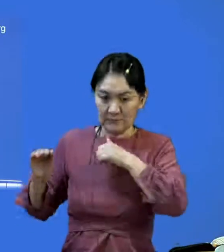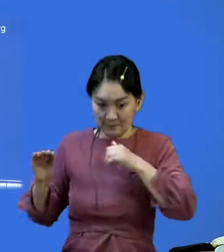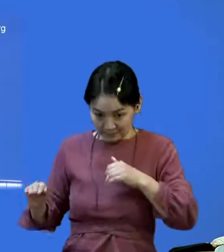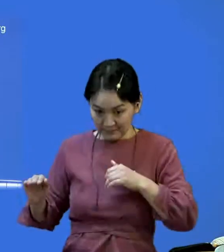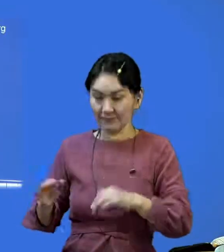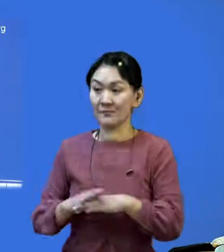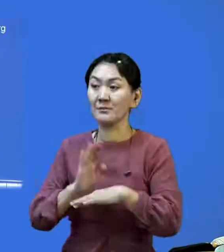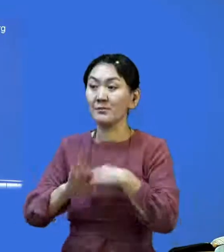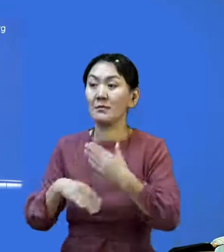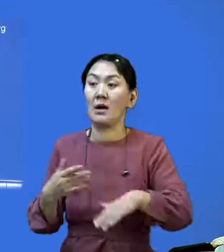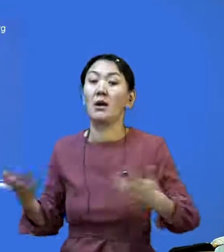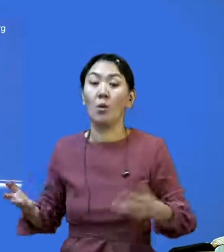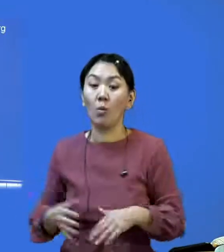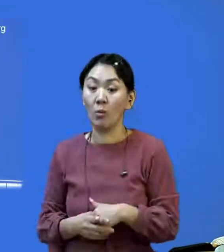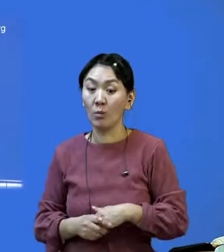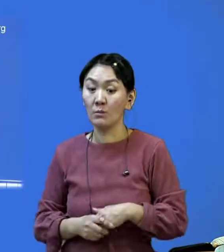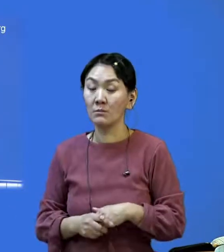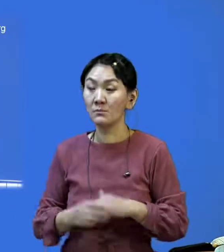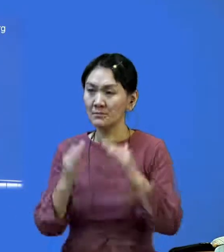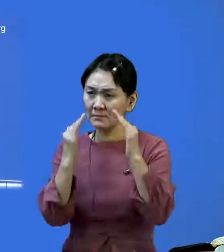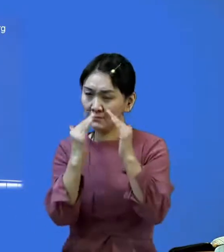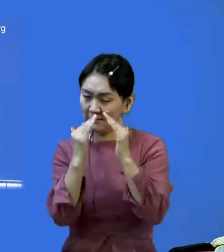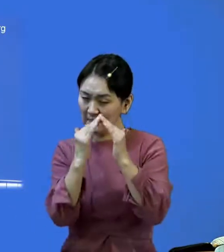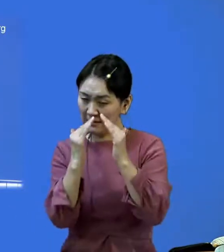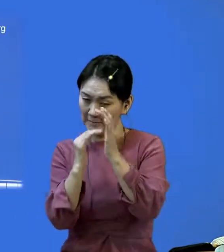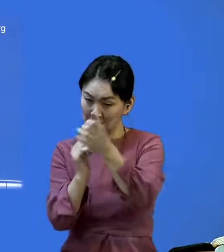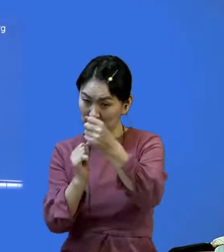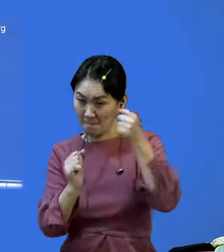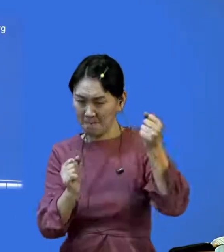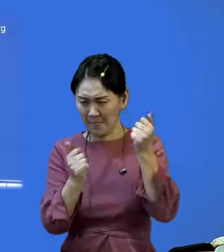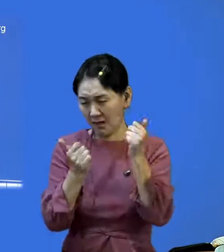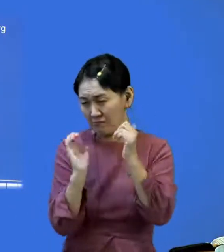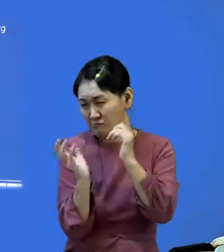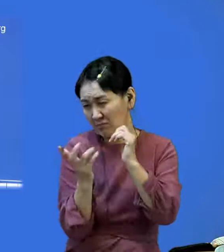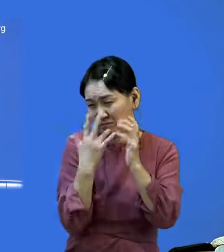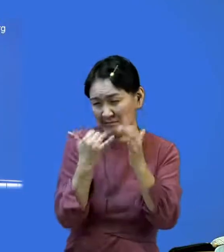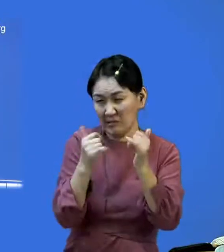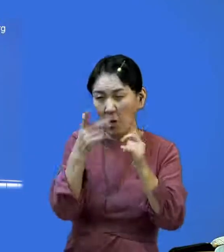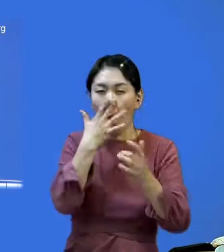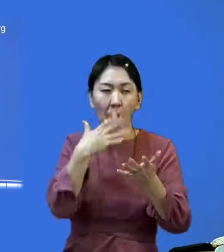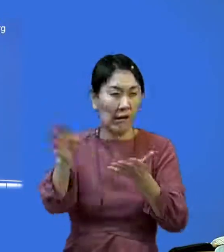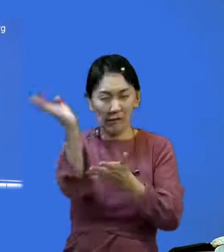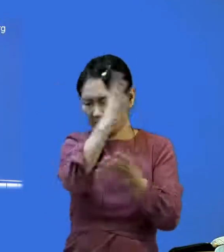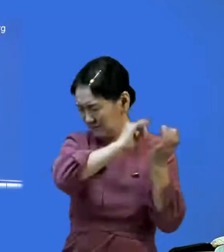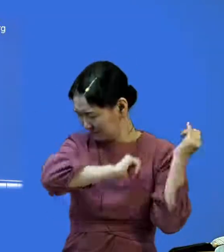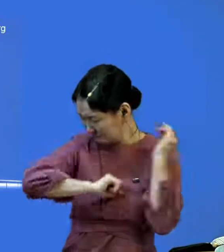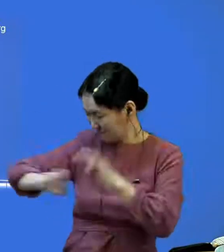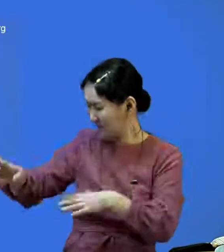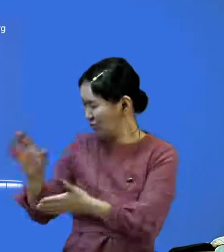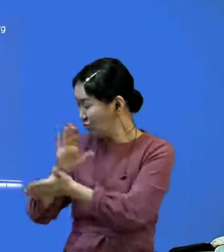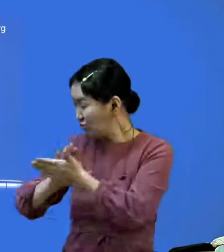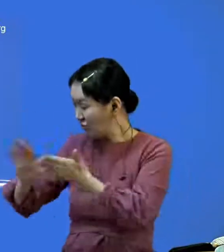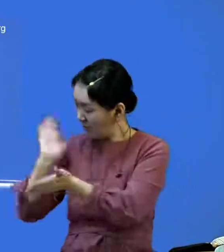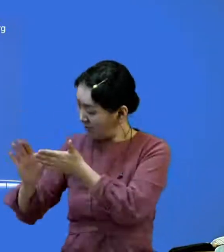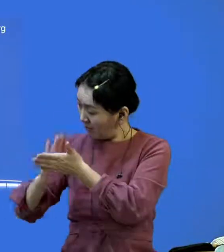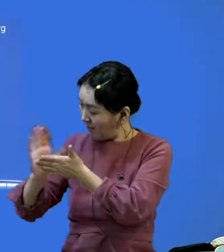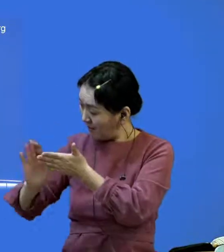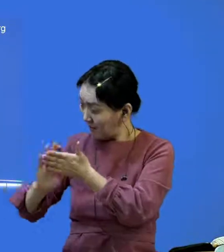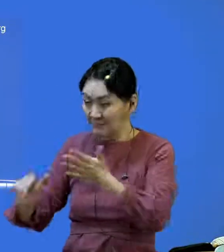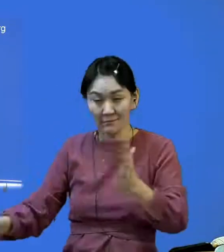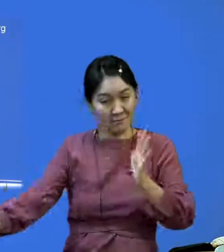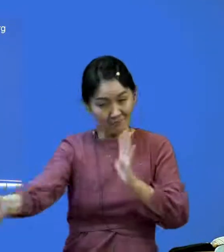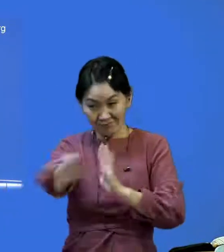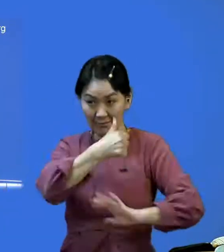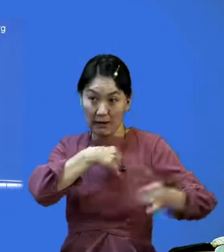За түүний дараа гэртээ байгаа юмсоо бүгднгийн хаяад шин болгож солио.